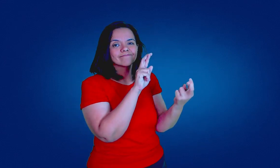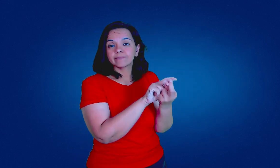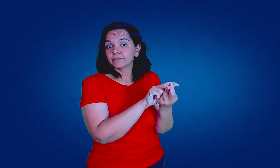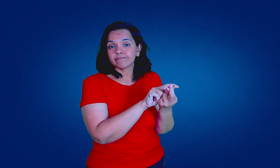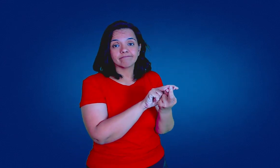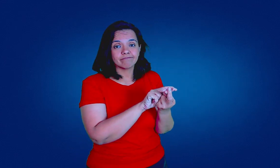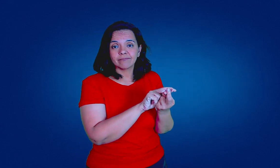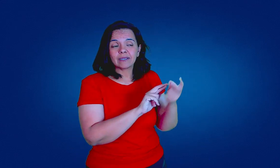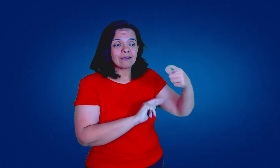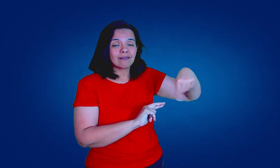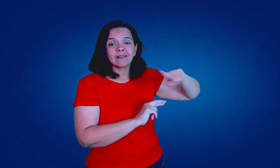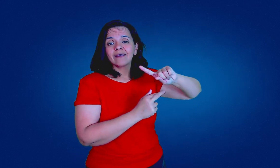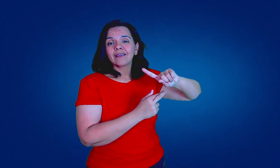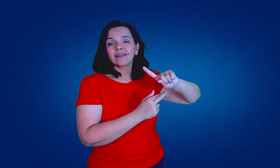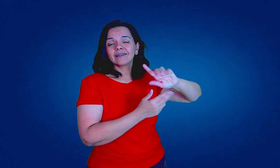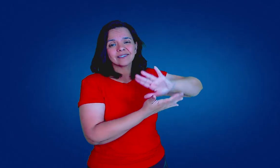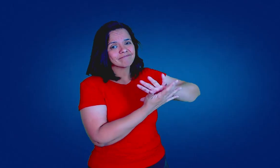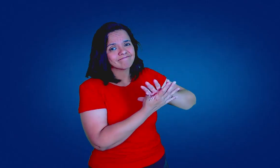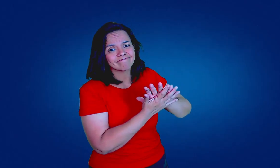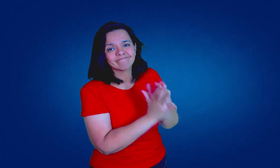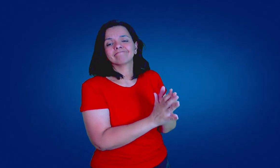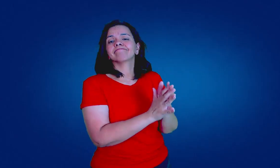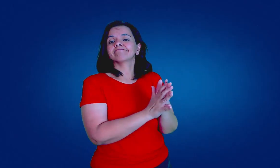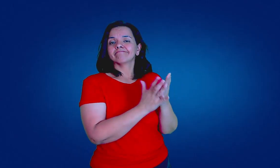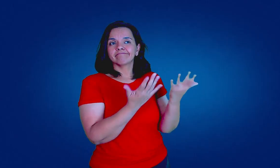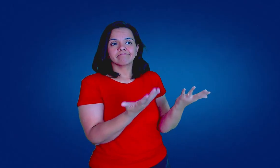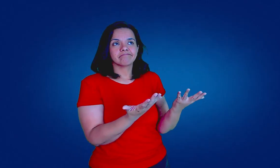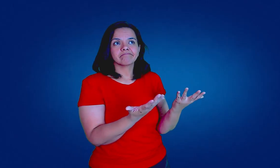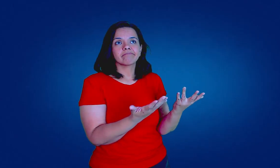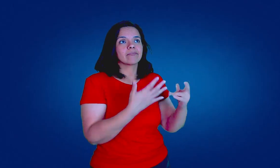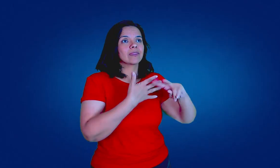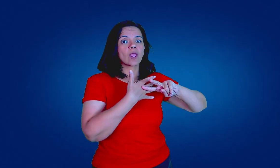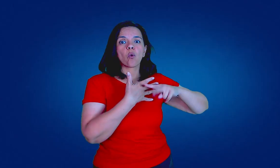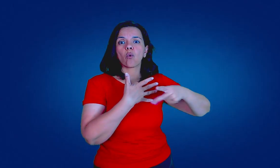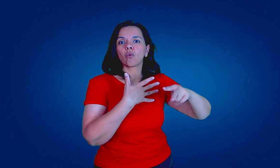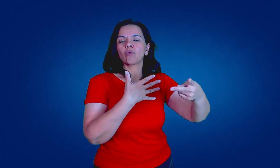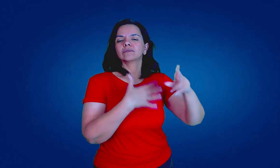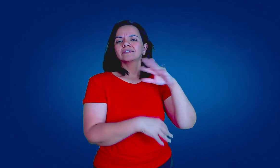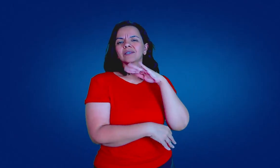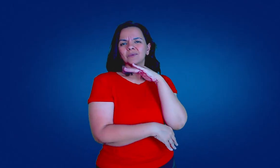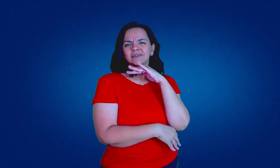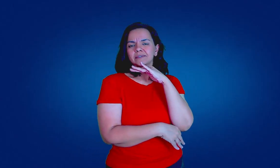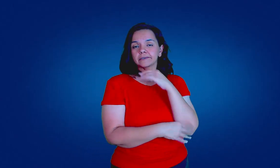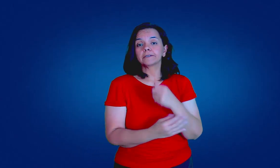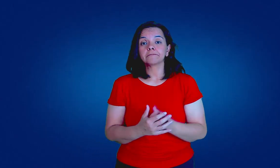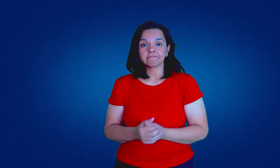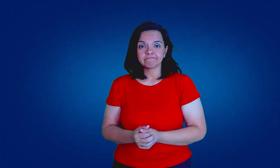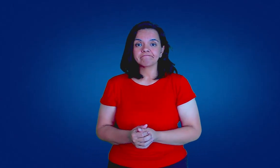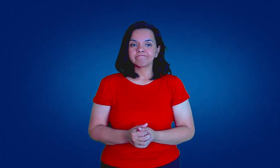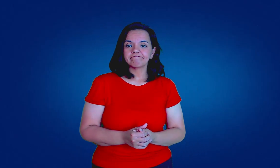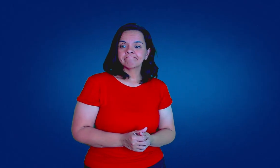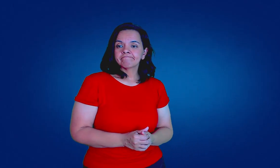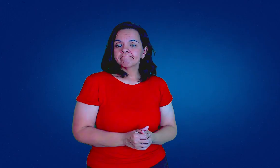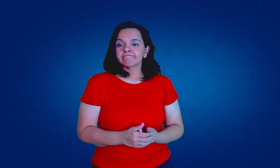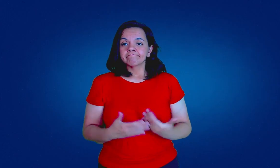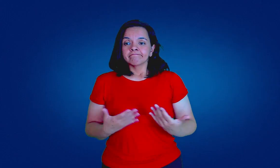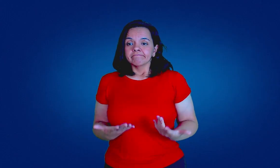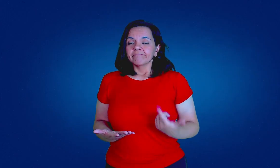o povo não se arrepende, há destruição. Há uma consequência ruim para